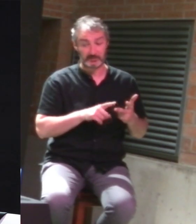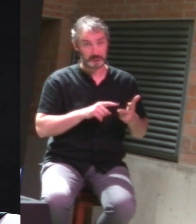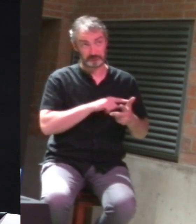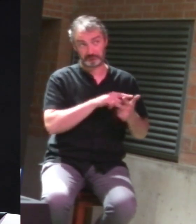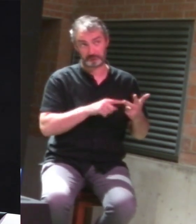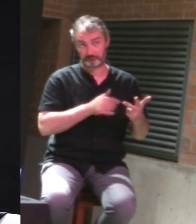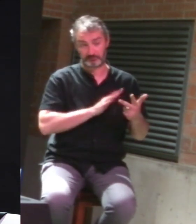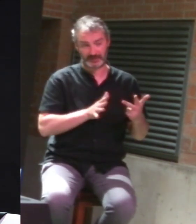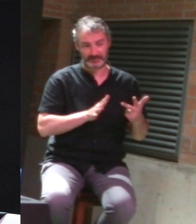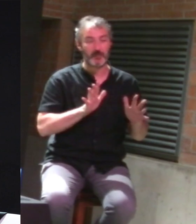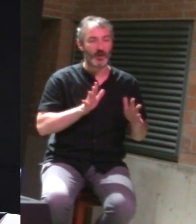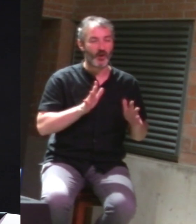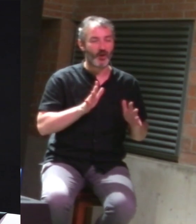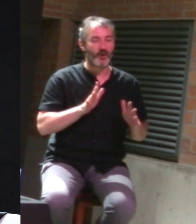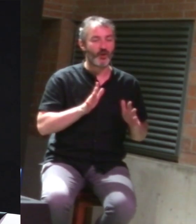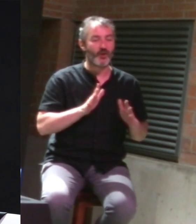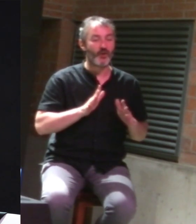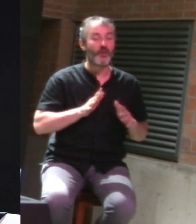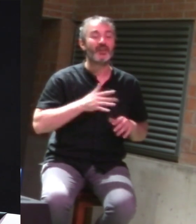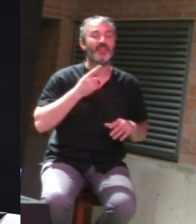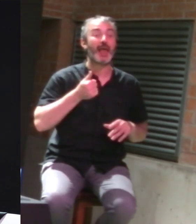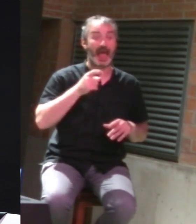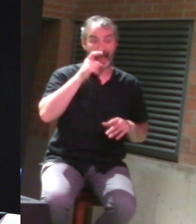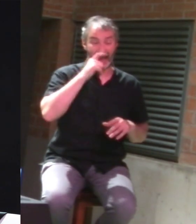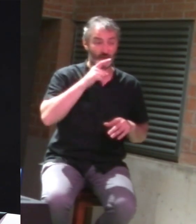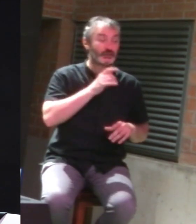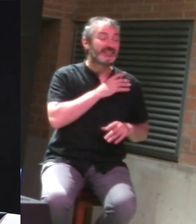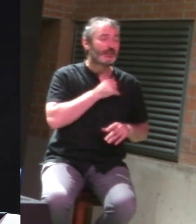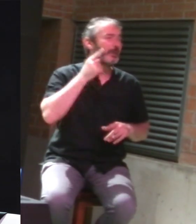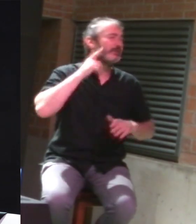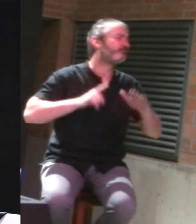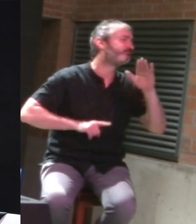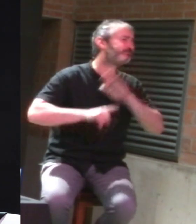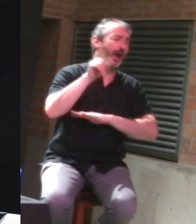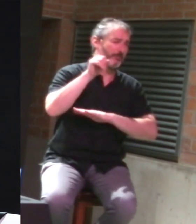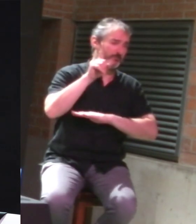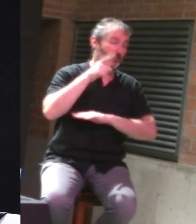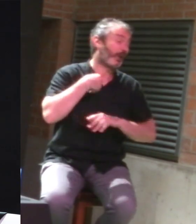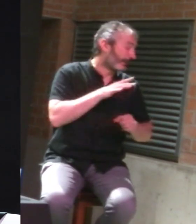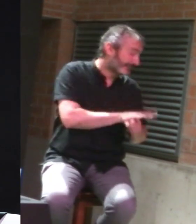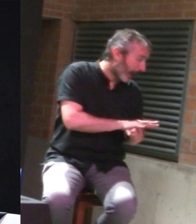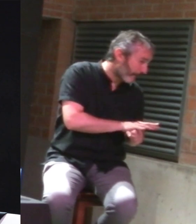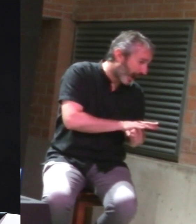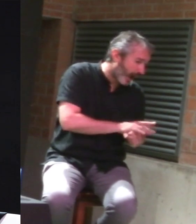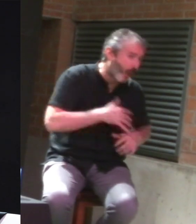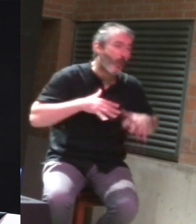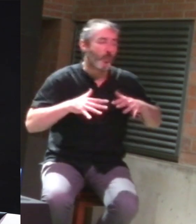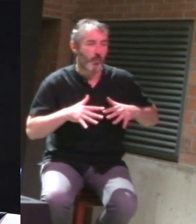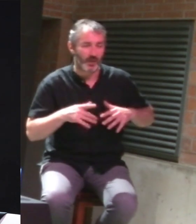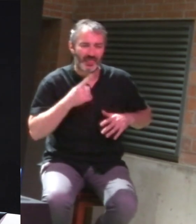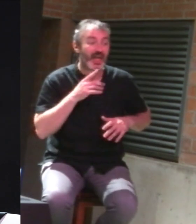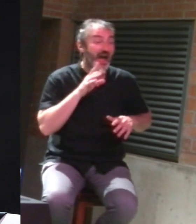cosa més. O sigui, però fixeu-vos bé, perquè seran els grans anys del sindicalisme que estan supermigilitzats. O sigui, és una